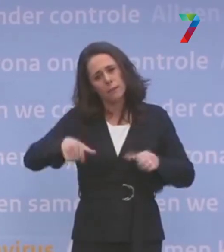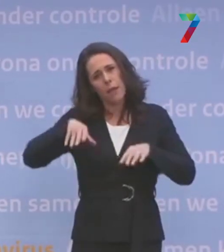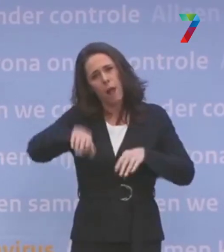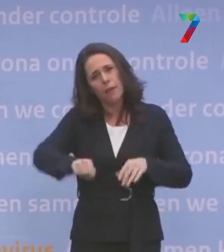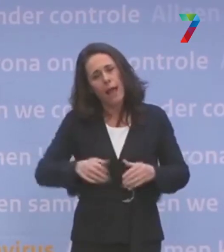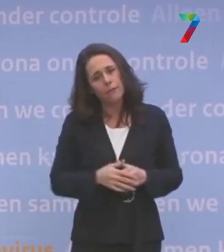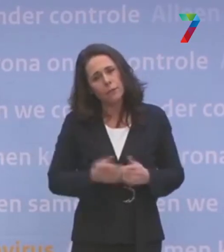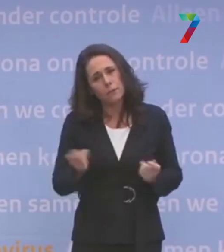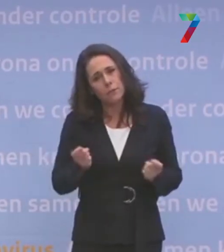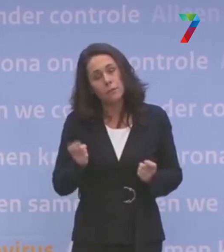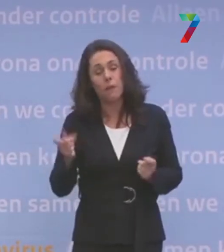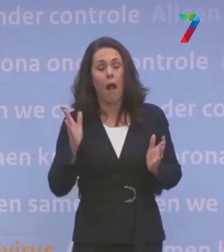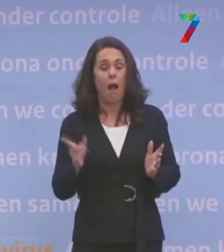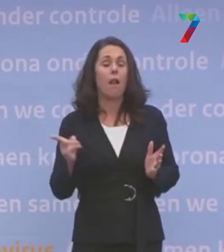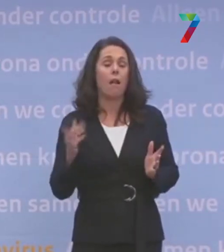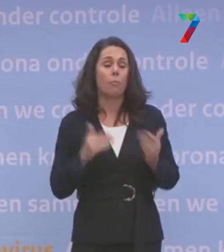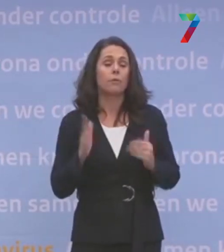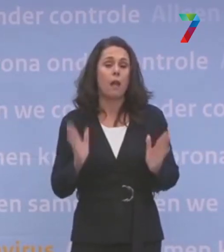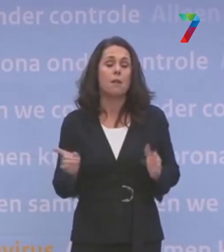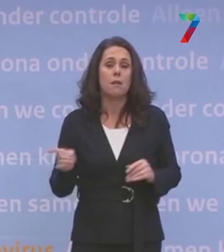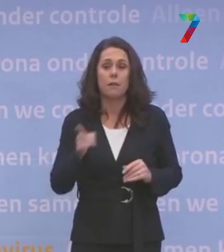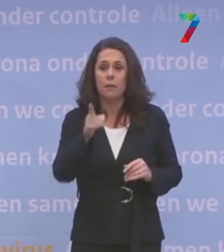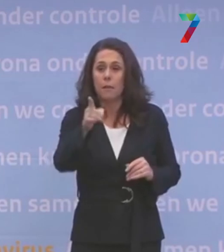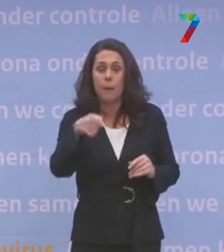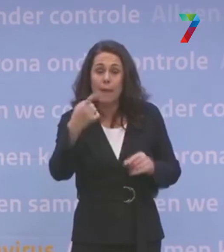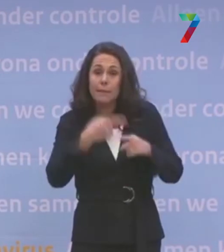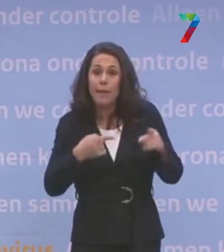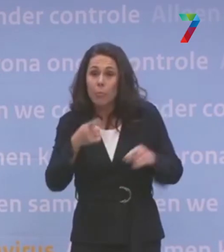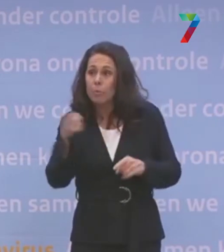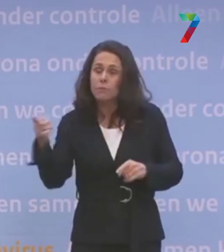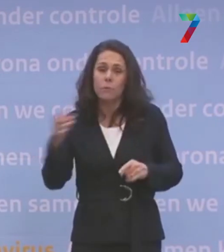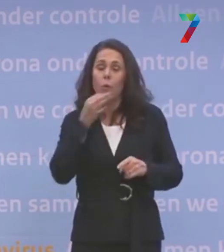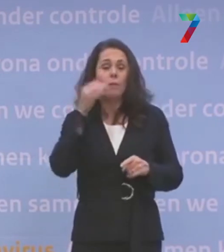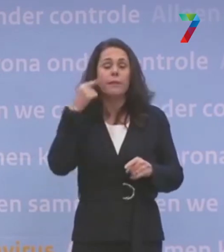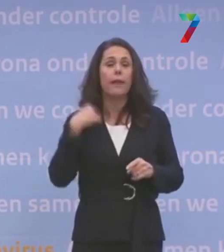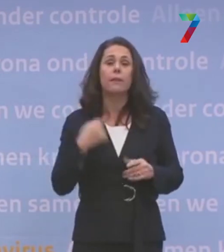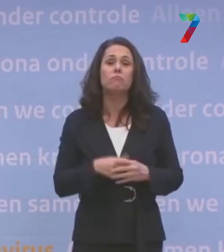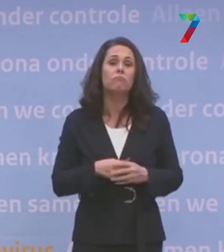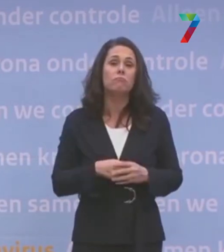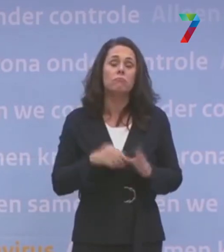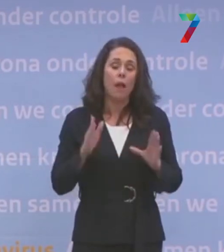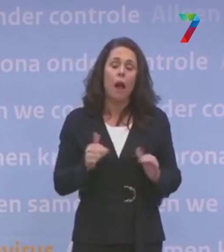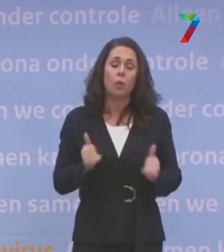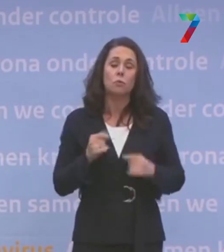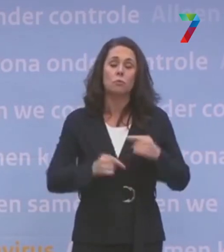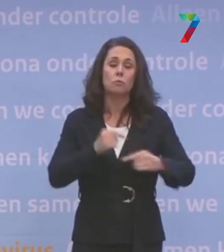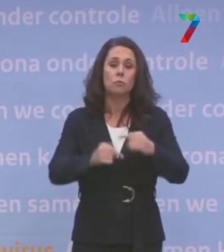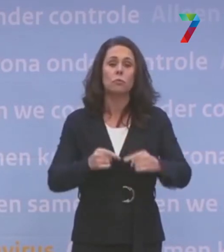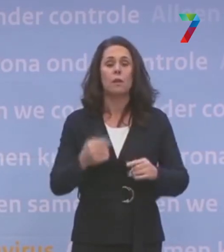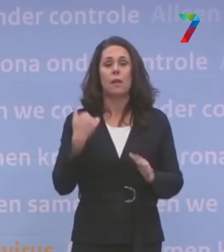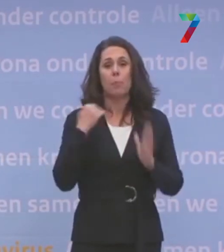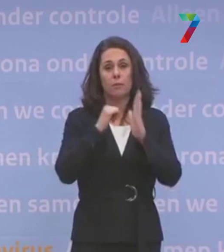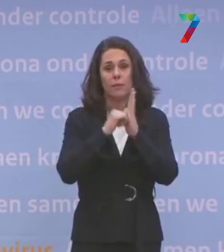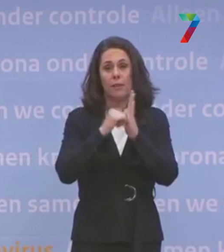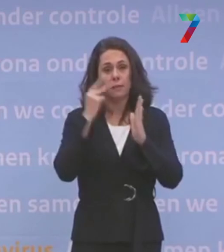periode? Of? Ja, er wordt al strenger op gehandhaafd. En er wordt niet aangescherpt? Nou, dat hoeft volgens mij niet. Dat is goed gaande. En je zag ook dit weekend dat